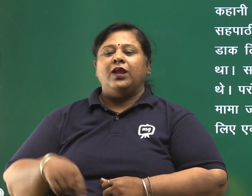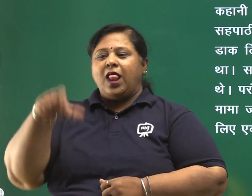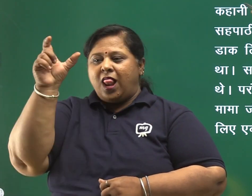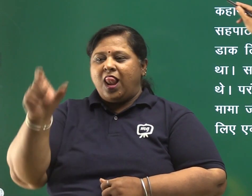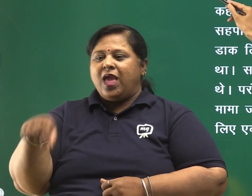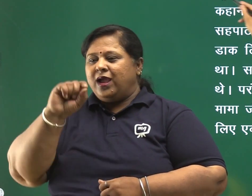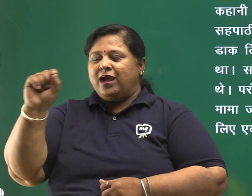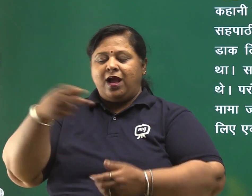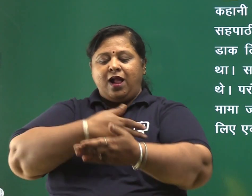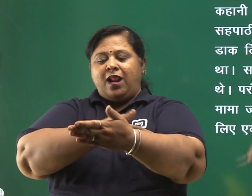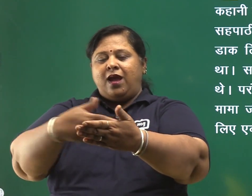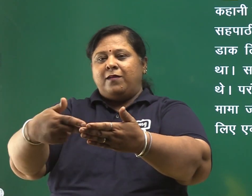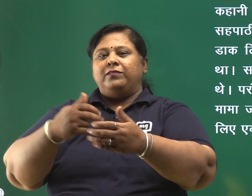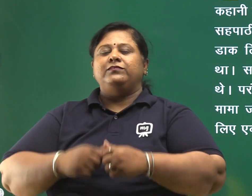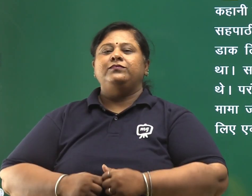लेखक का नाम